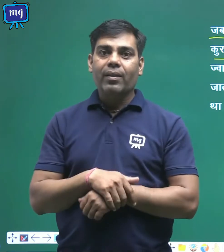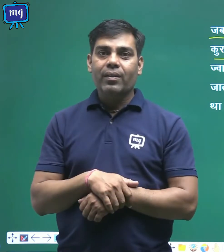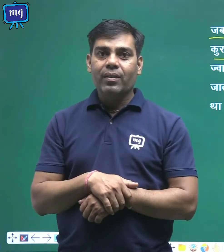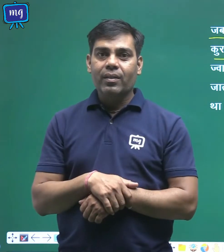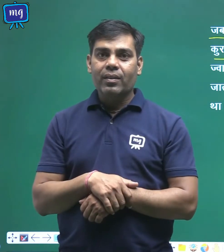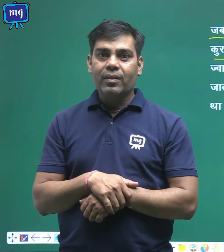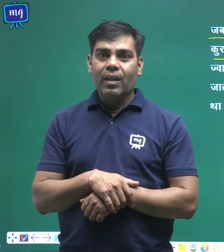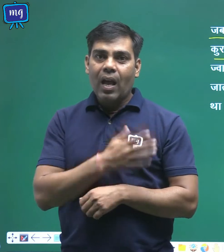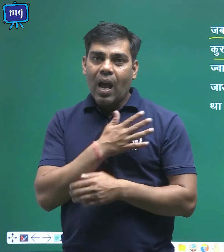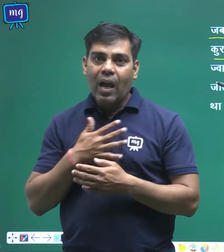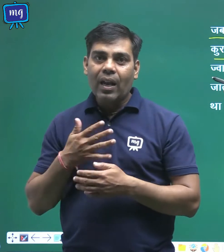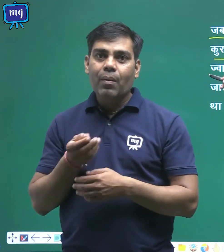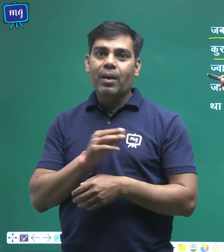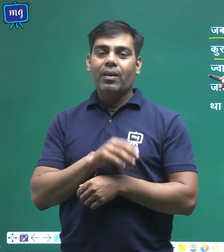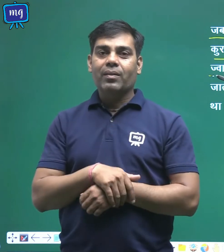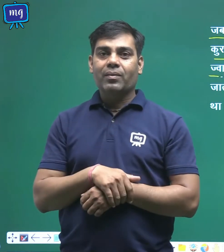हरा भरा